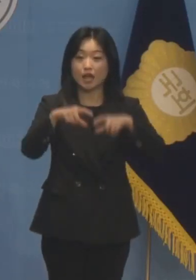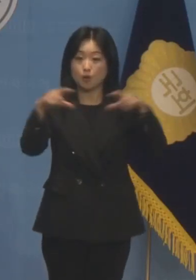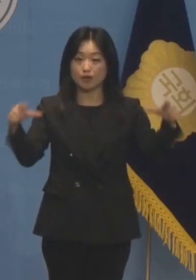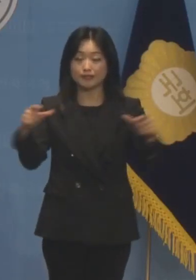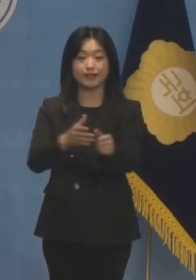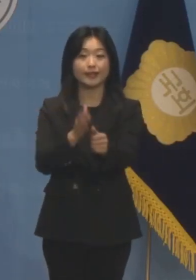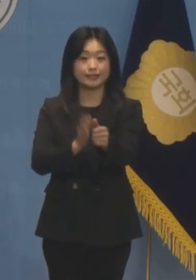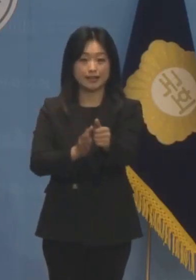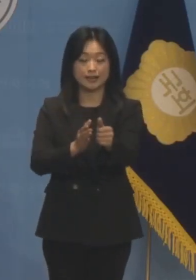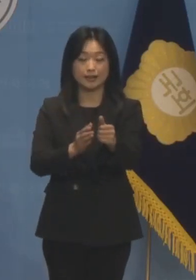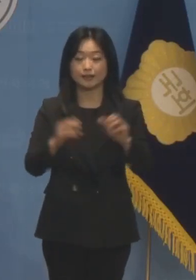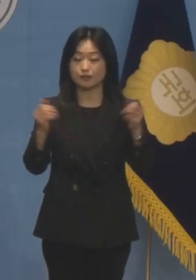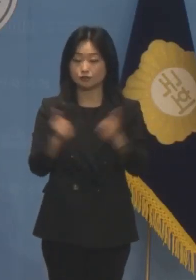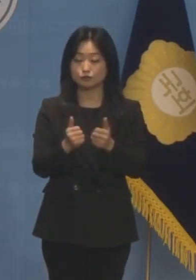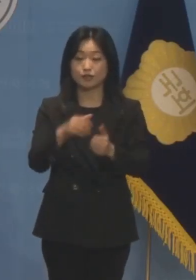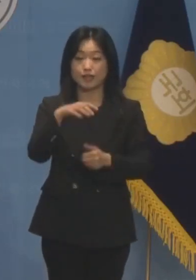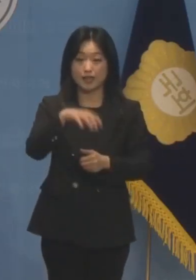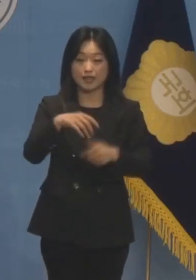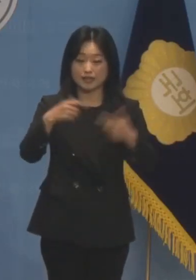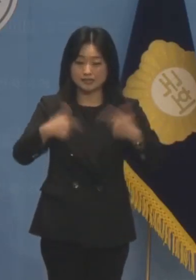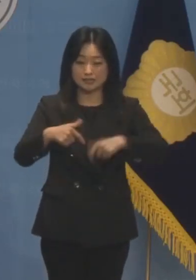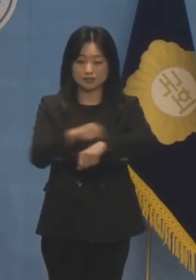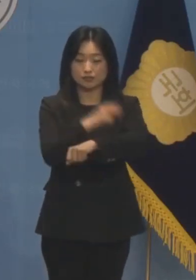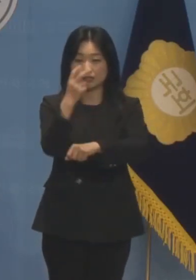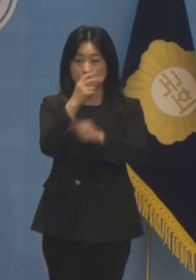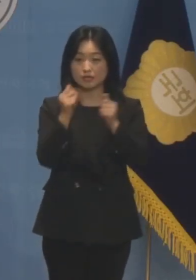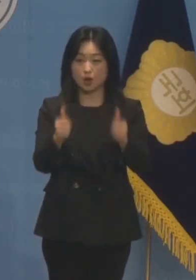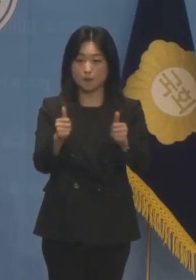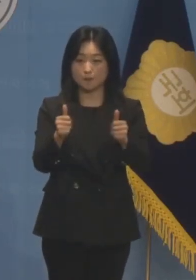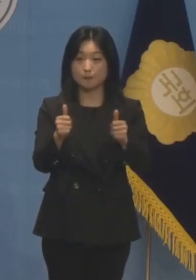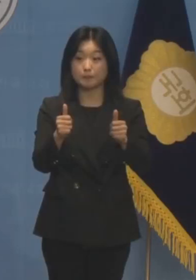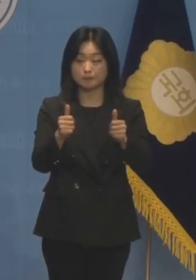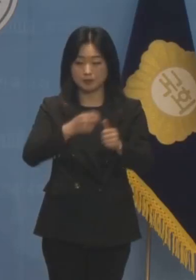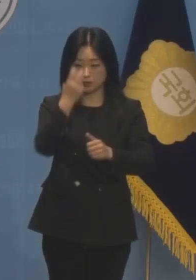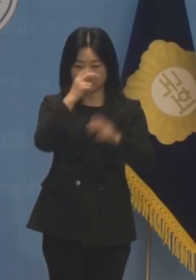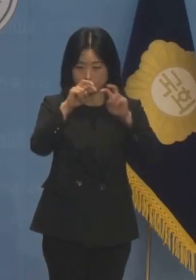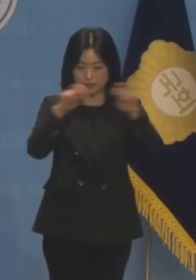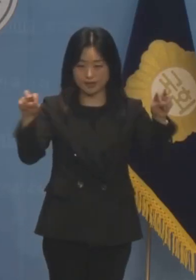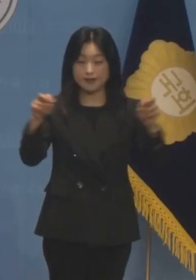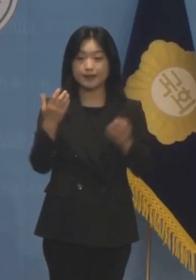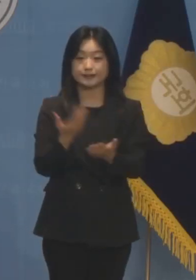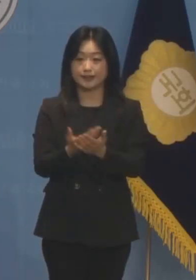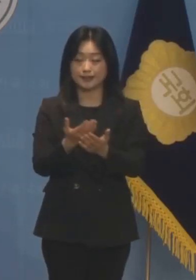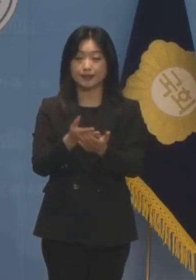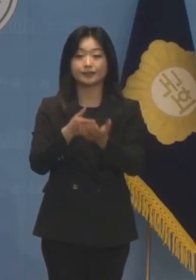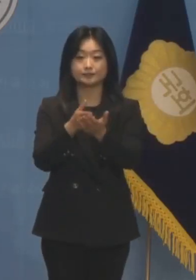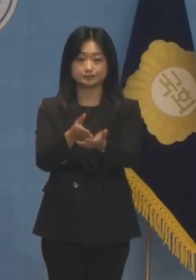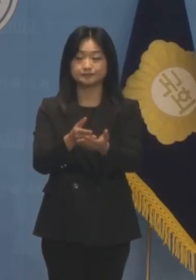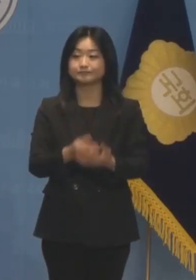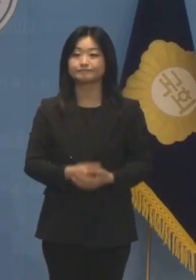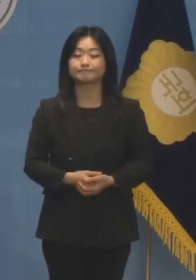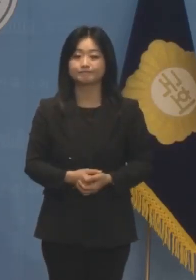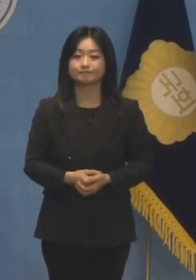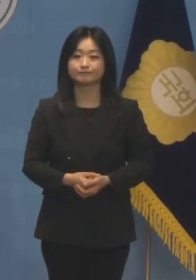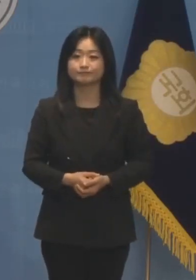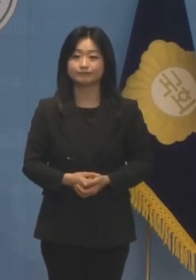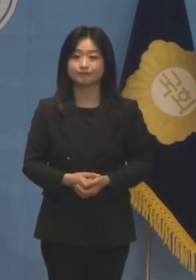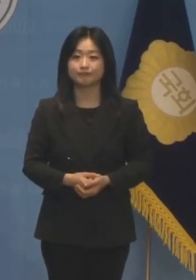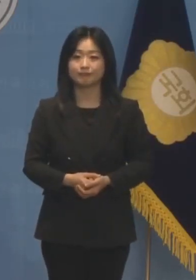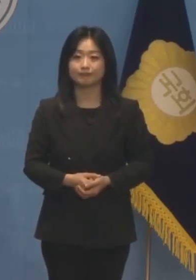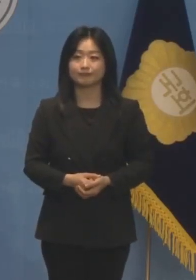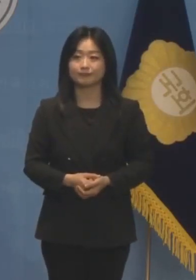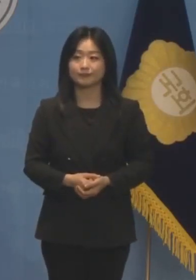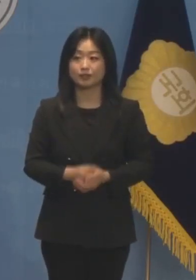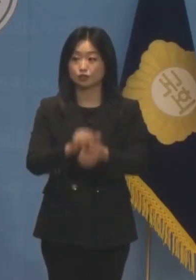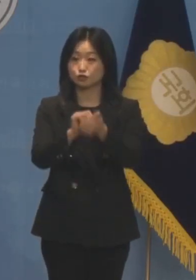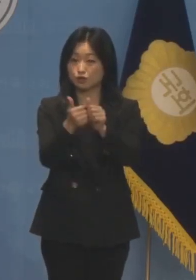촉구하며 국회 상설특검으로 꼭 진상을 밝혀내겠다는 말씀으로 기자회견을 시작합니다.